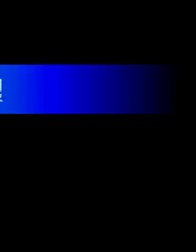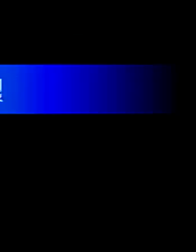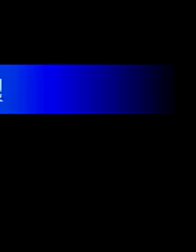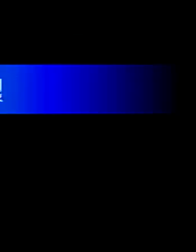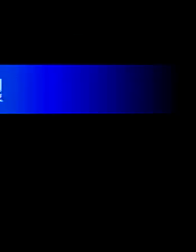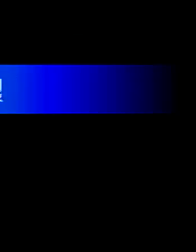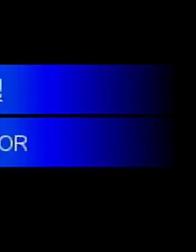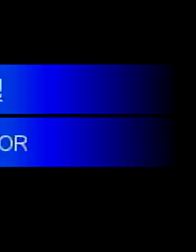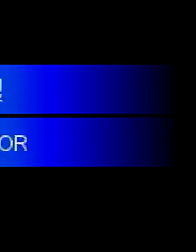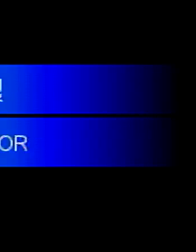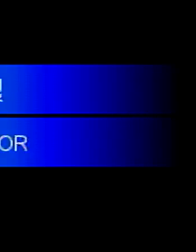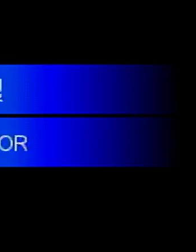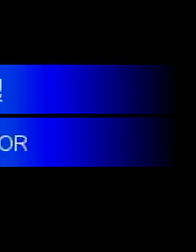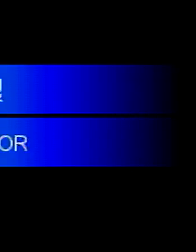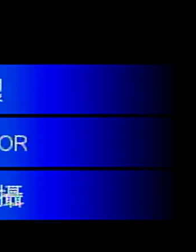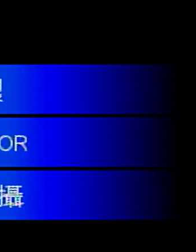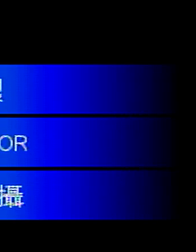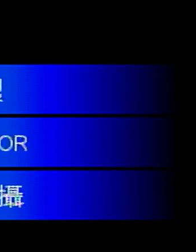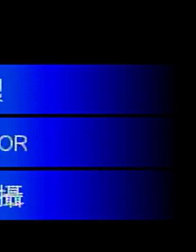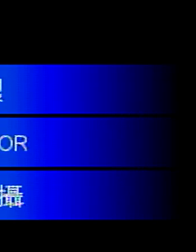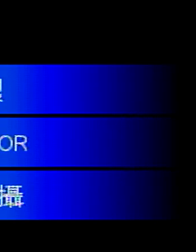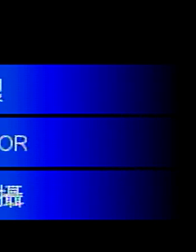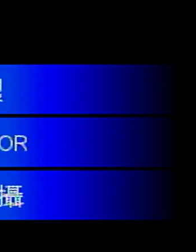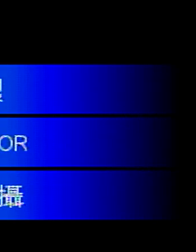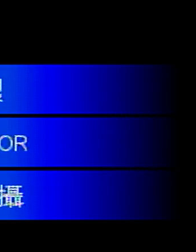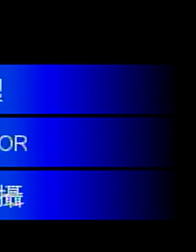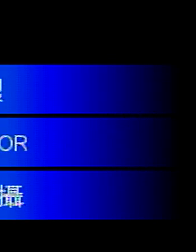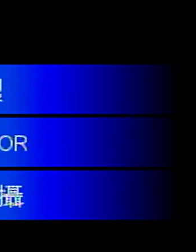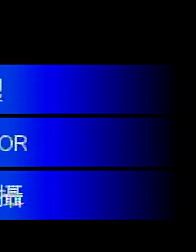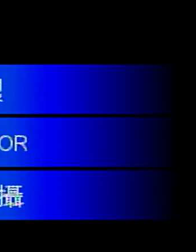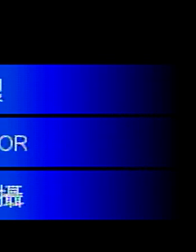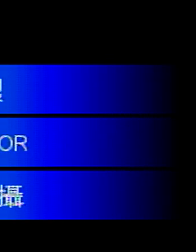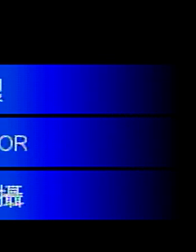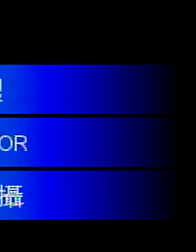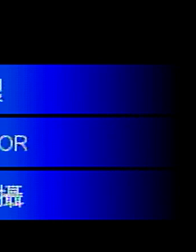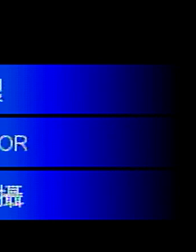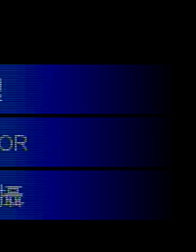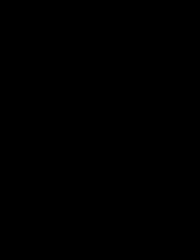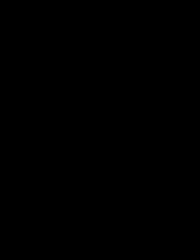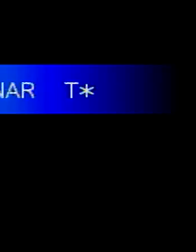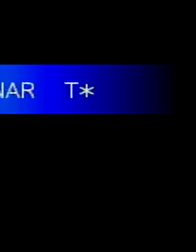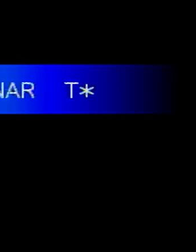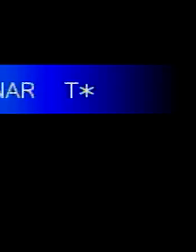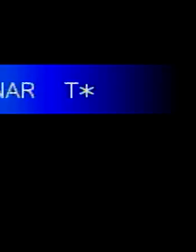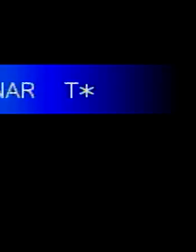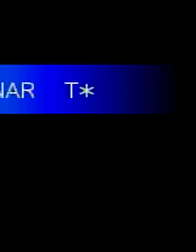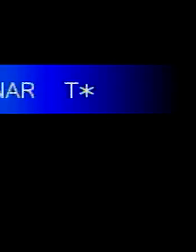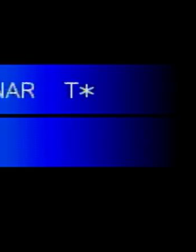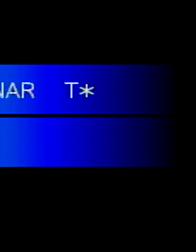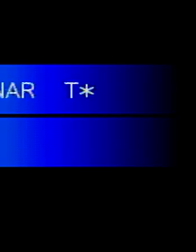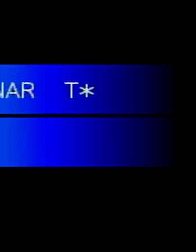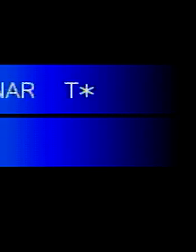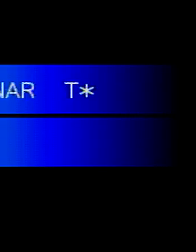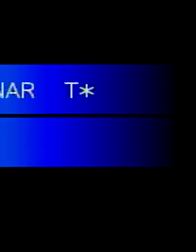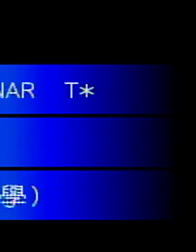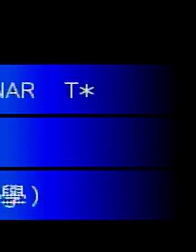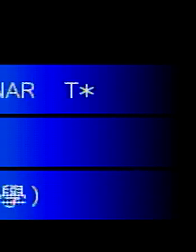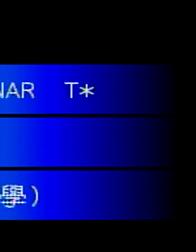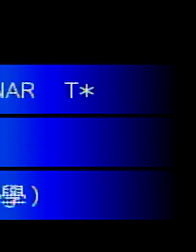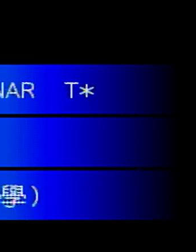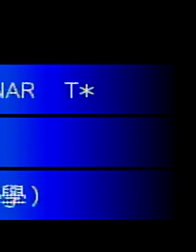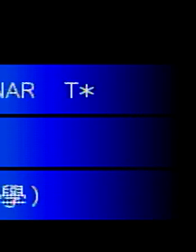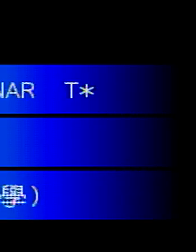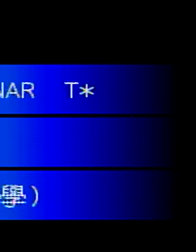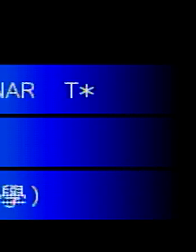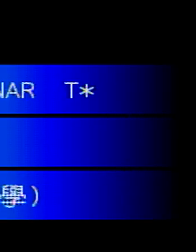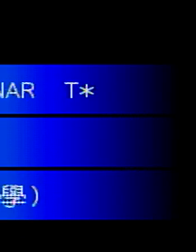他公共利益，可不可以就这部分进一步说明是什么？ 我想这个是通盘的考量啊，每个个